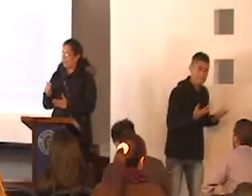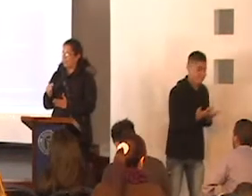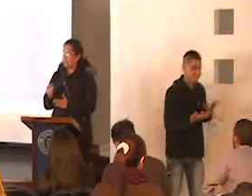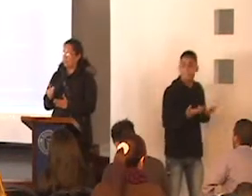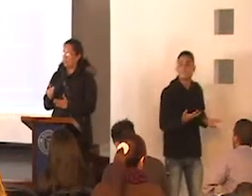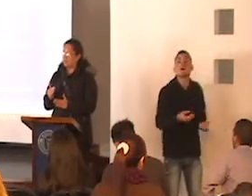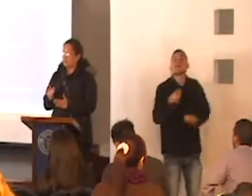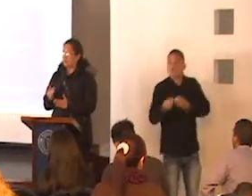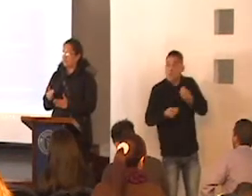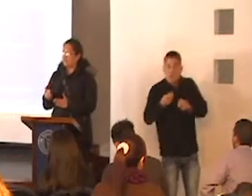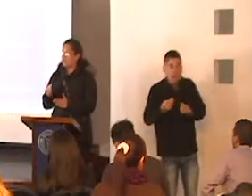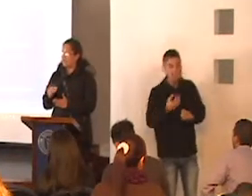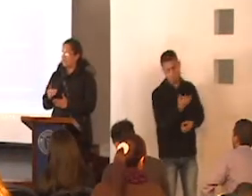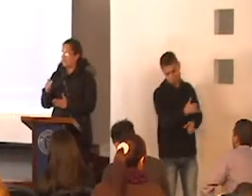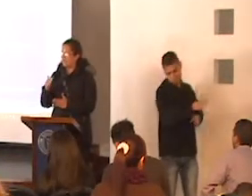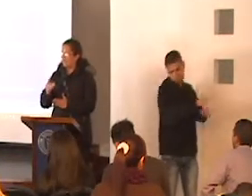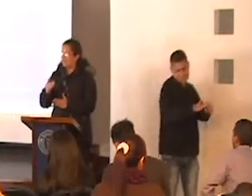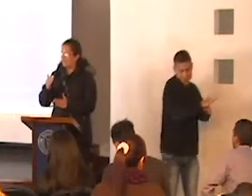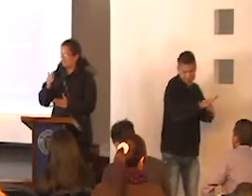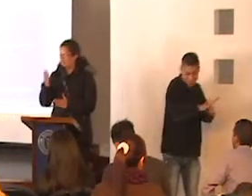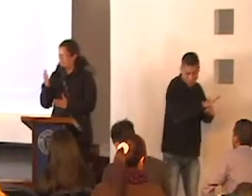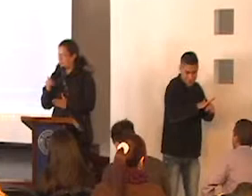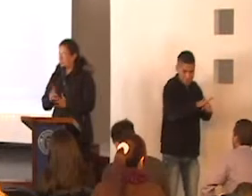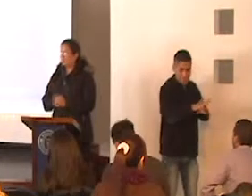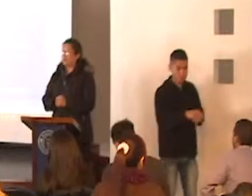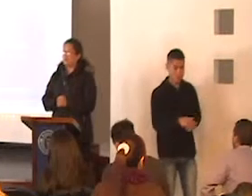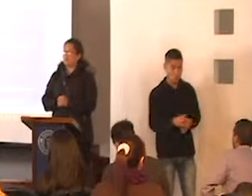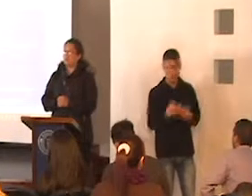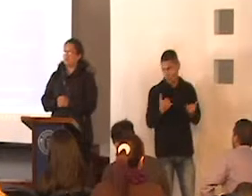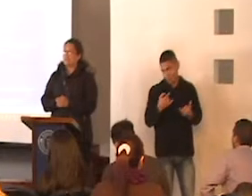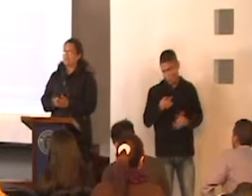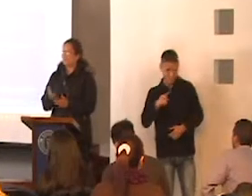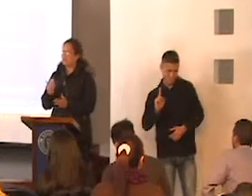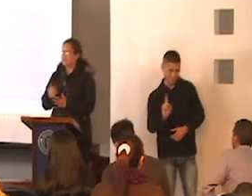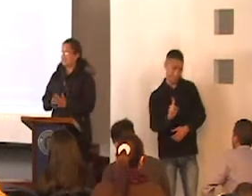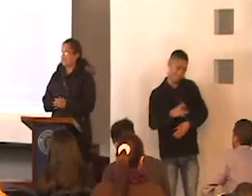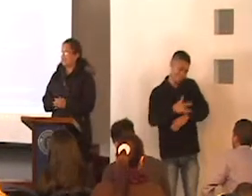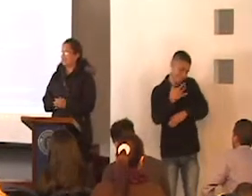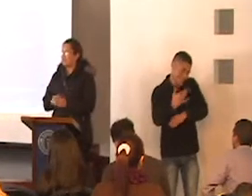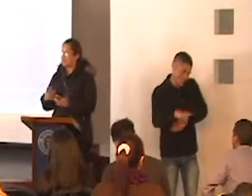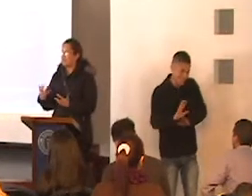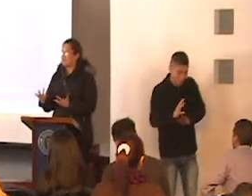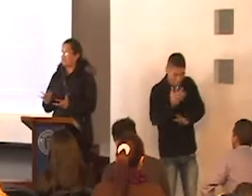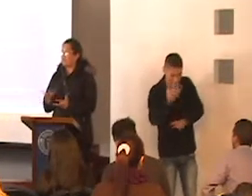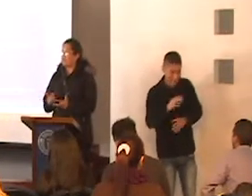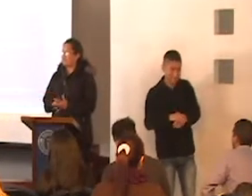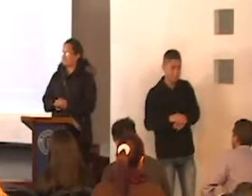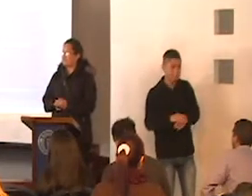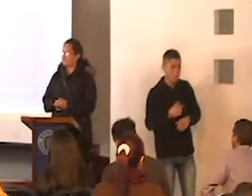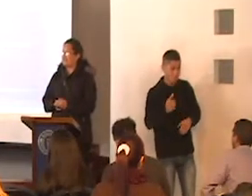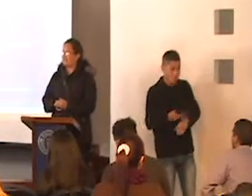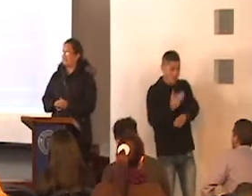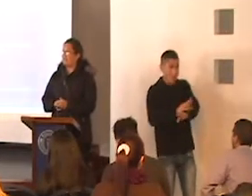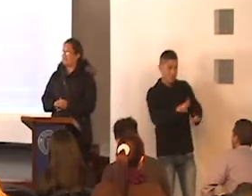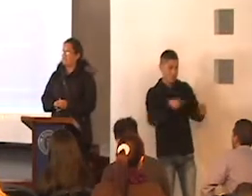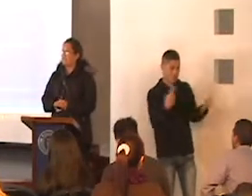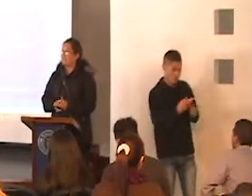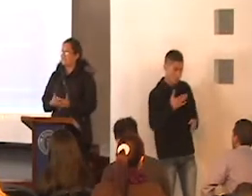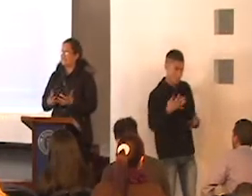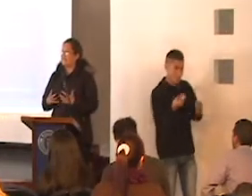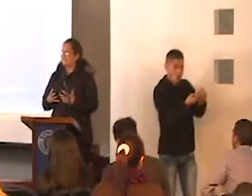presentan, por eso es que de pronto nosotros, incluso hoy vengo, tengo una reunión con mis compañeros de